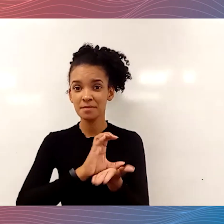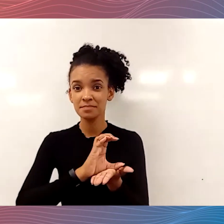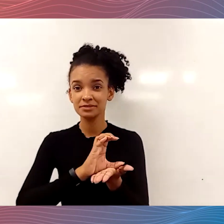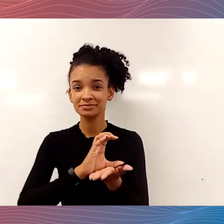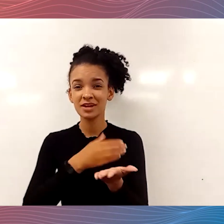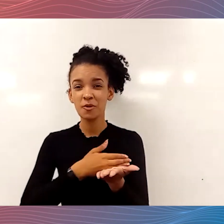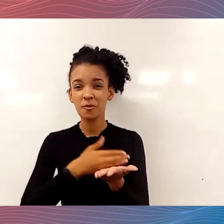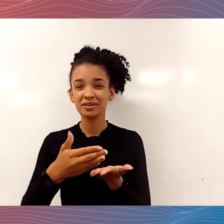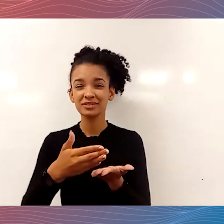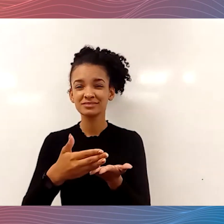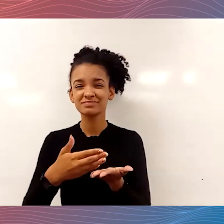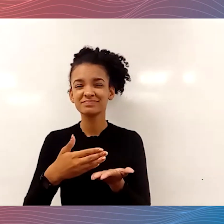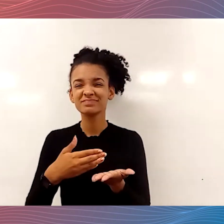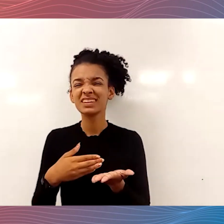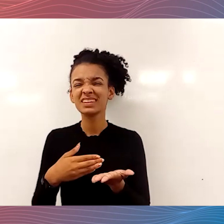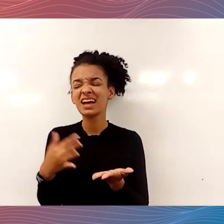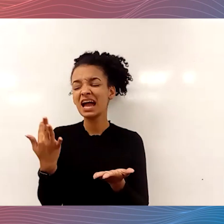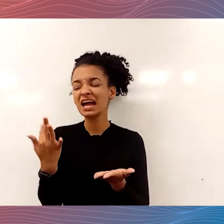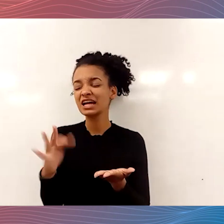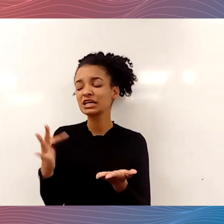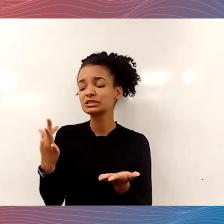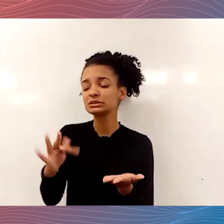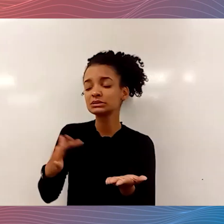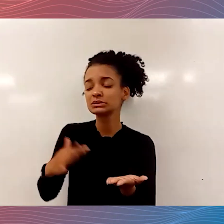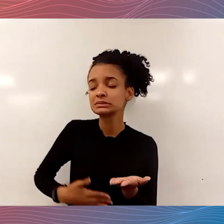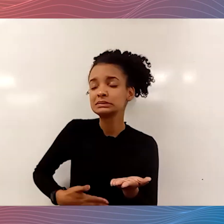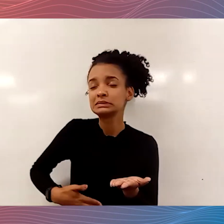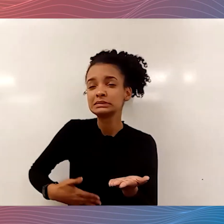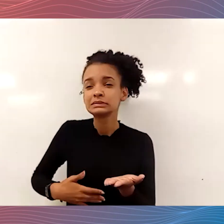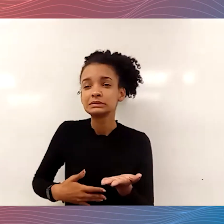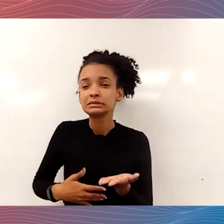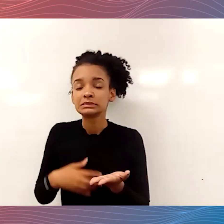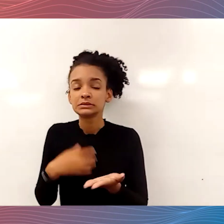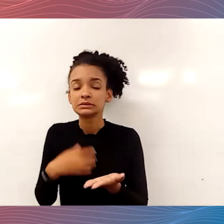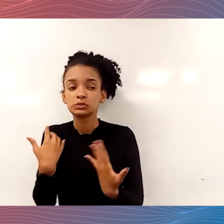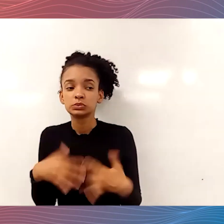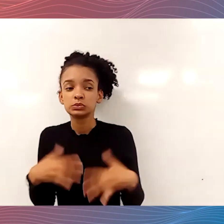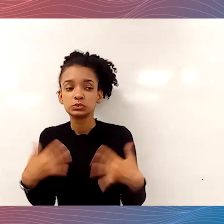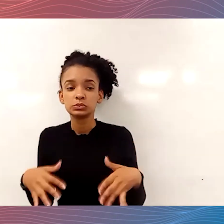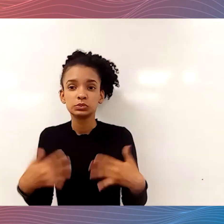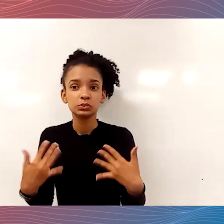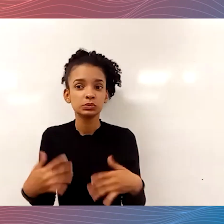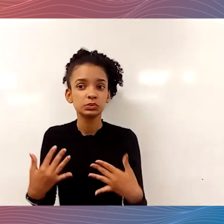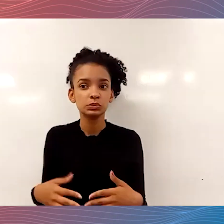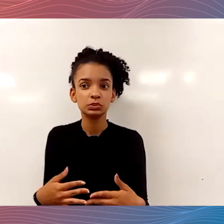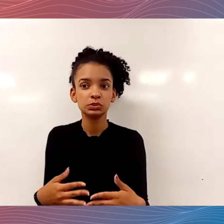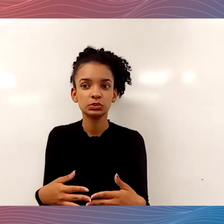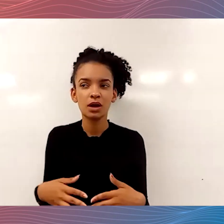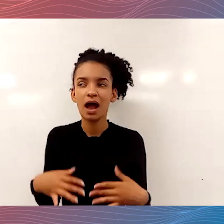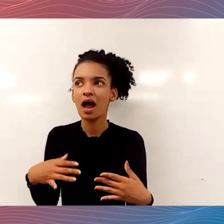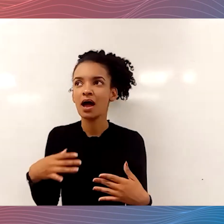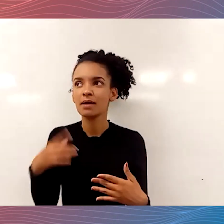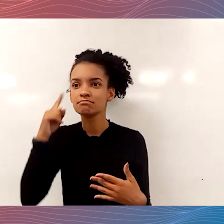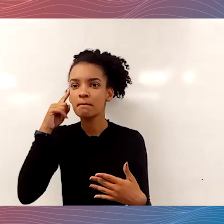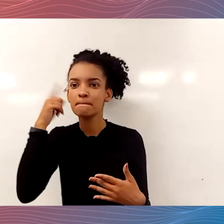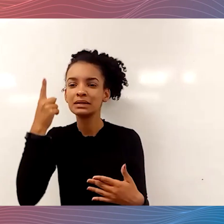barriga, começa a dar um friozinho na barriga, e começam a inventar 1000 desculpas para não